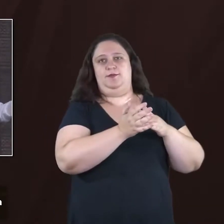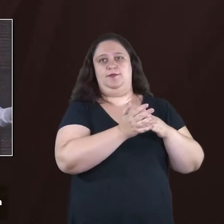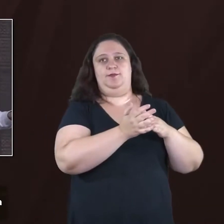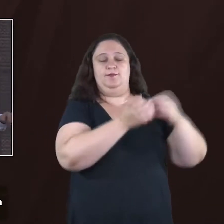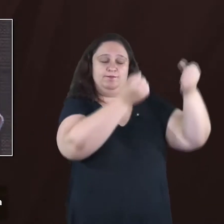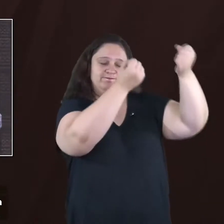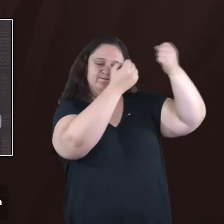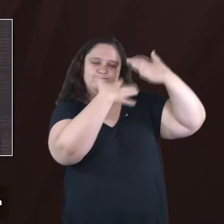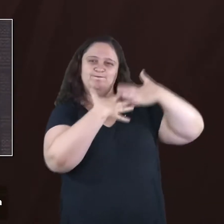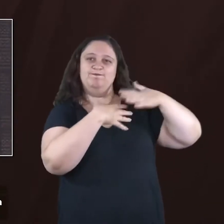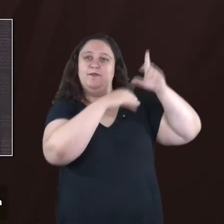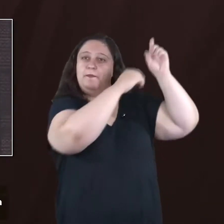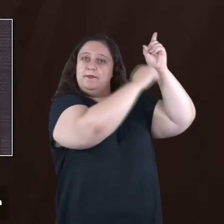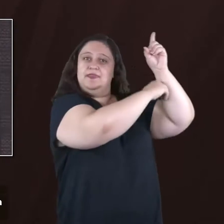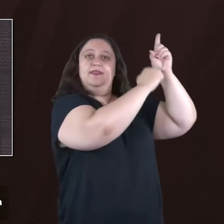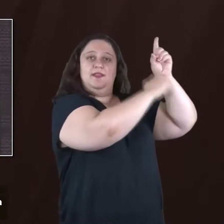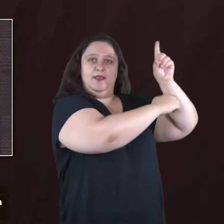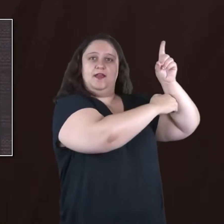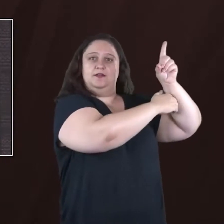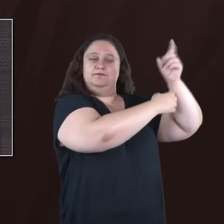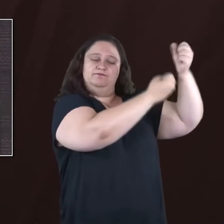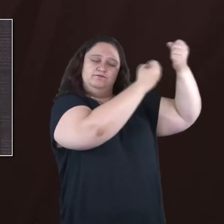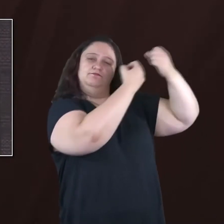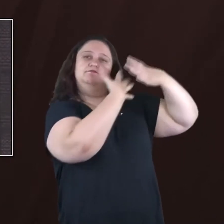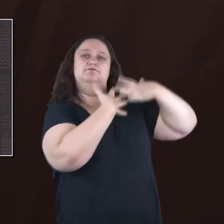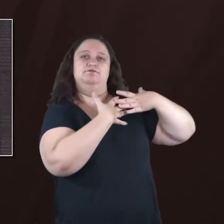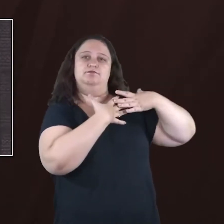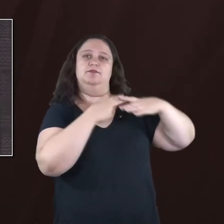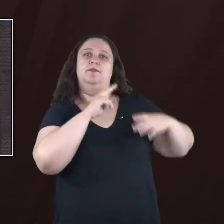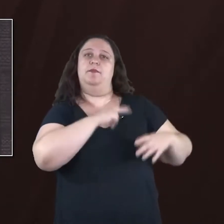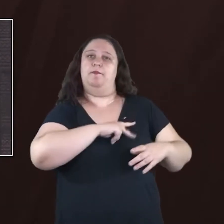de Deus. Todos os mistérios, a ele